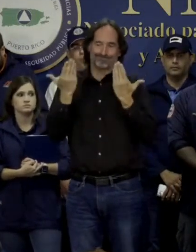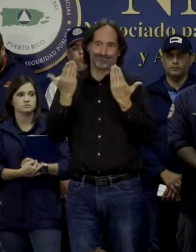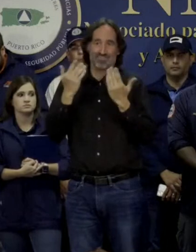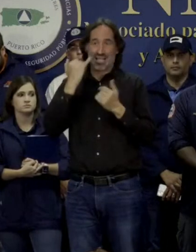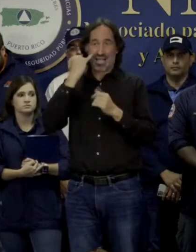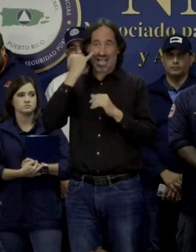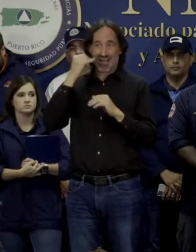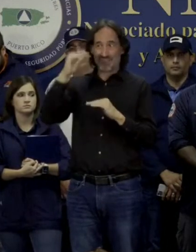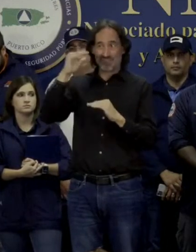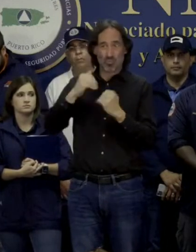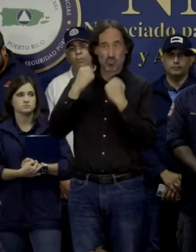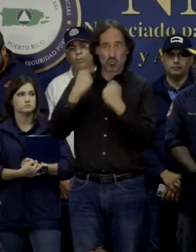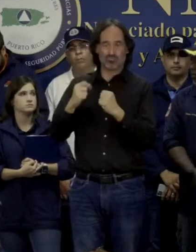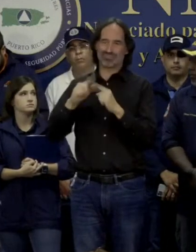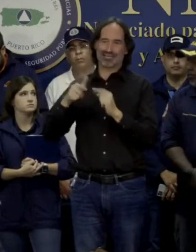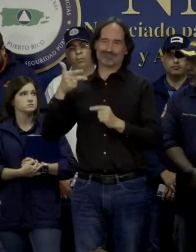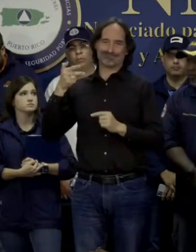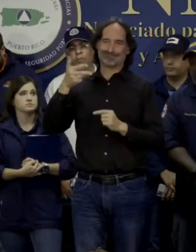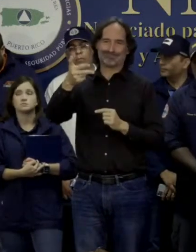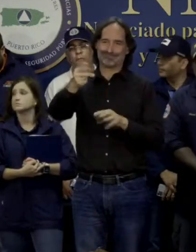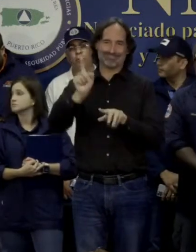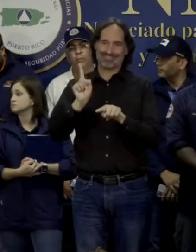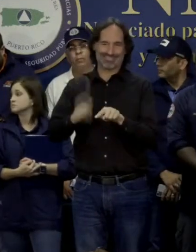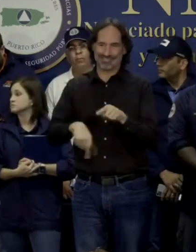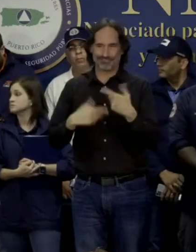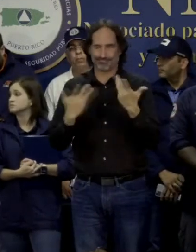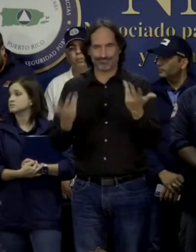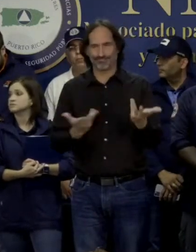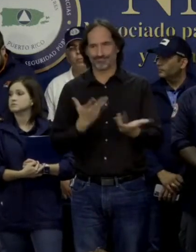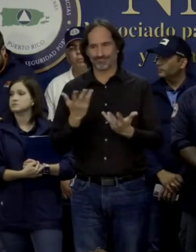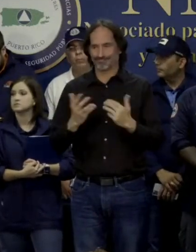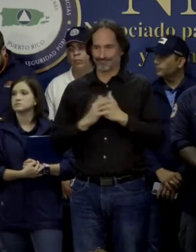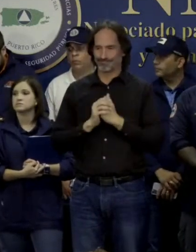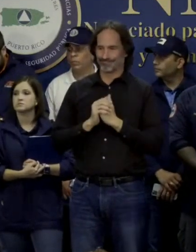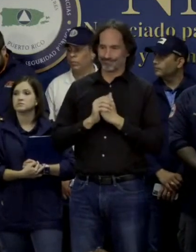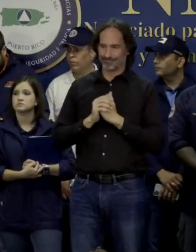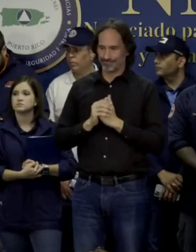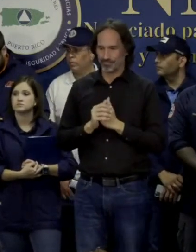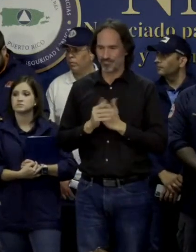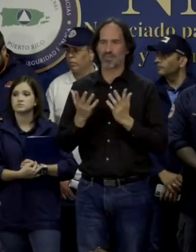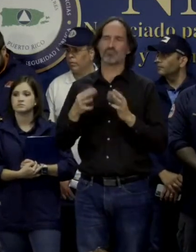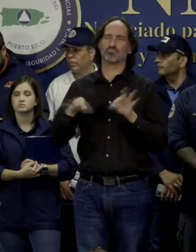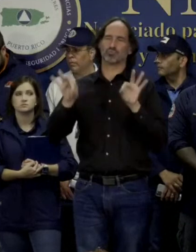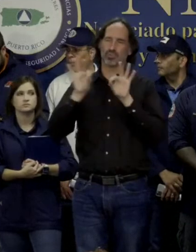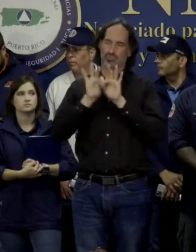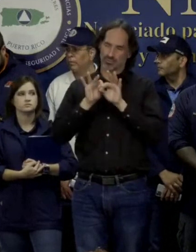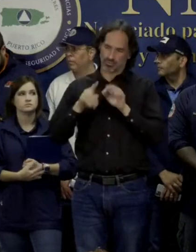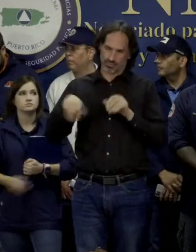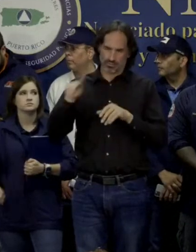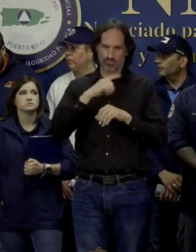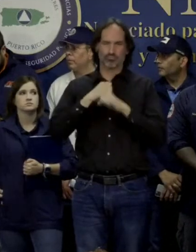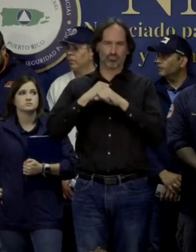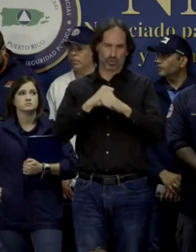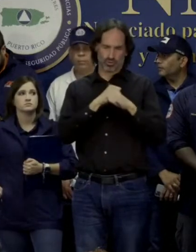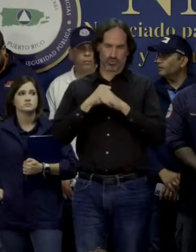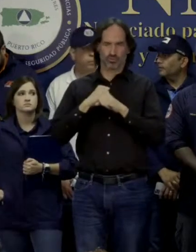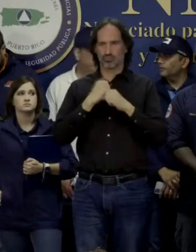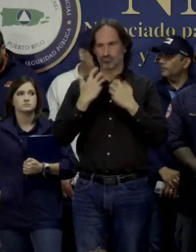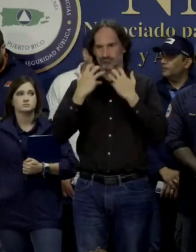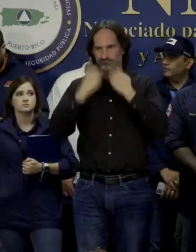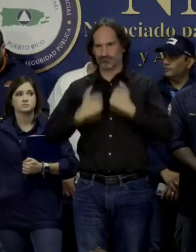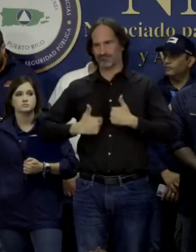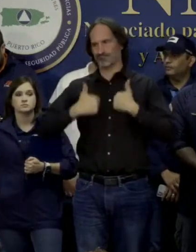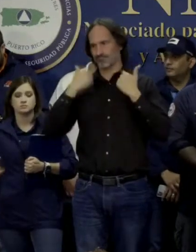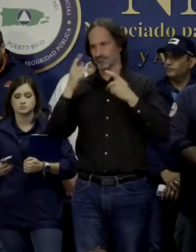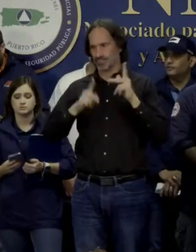es que estamos impedidos en protección de del personal. En este caso, el secretario